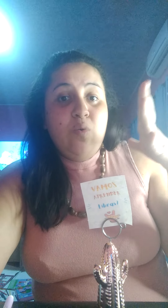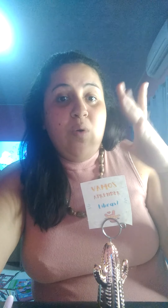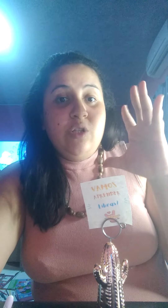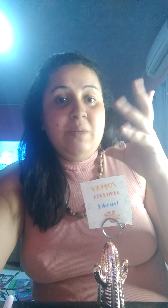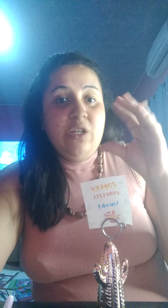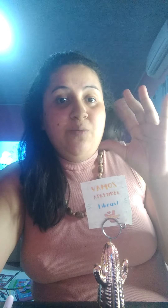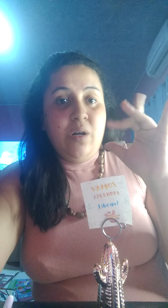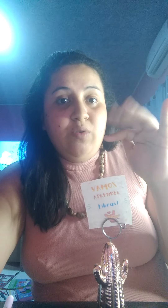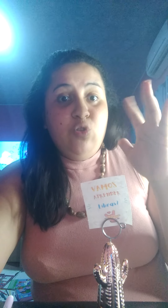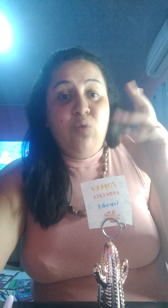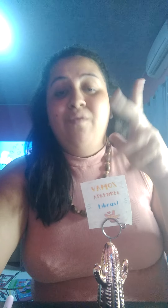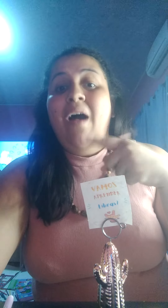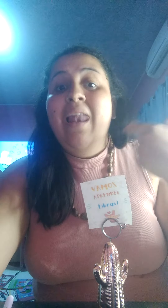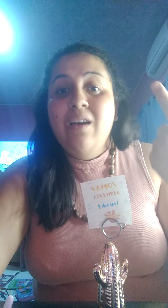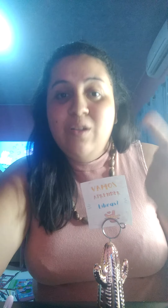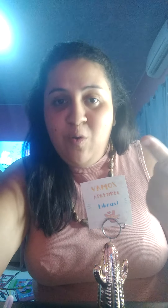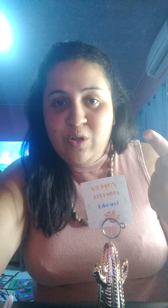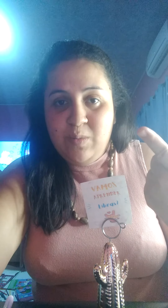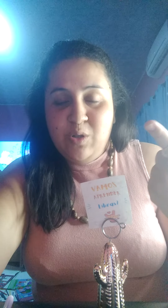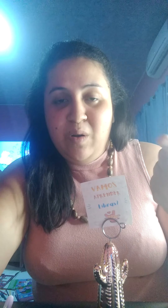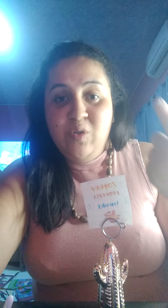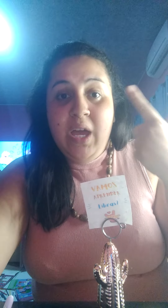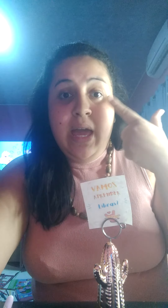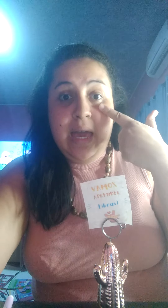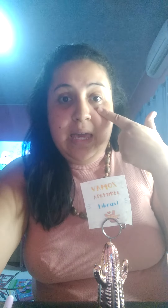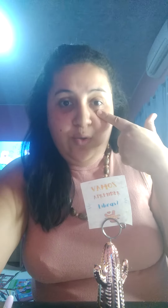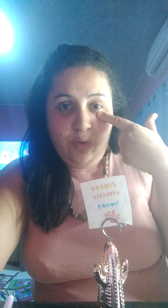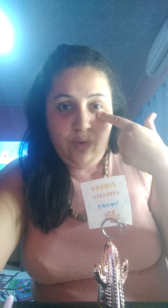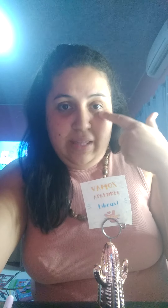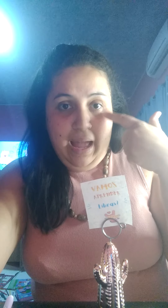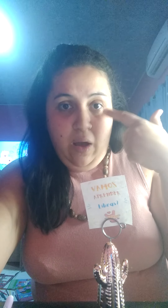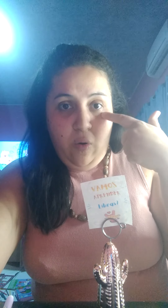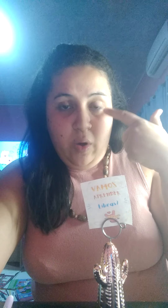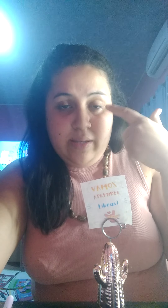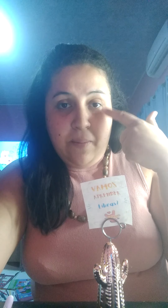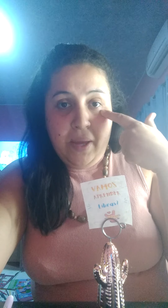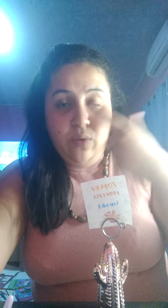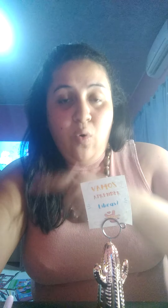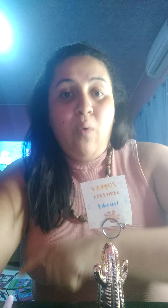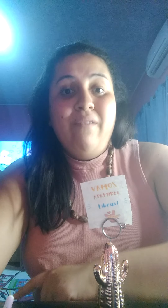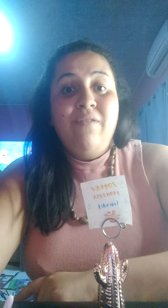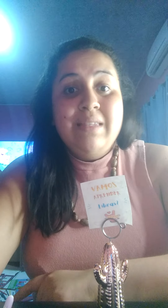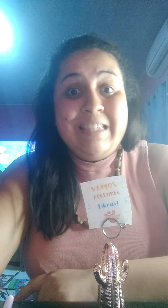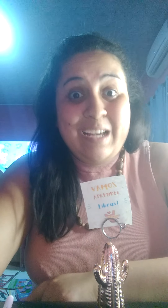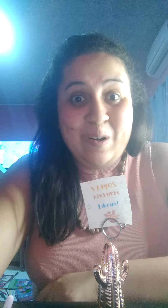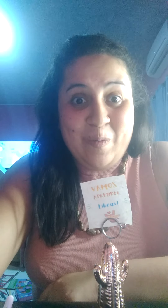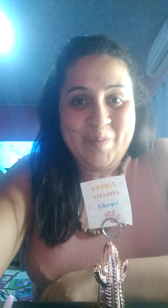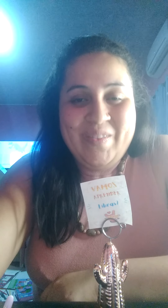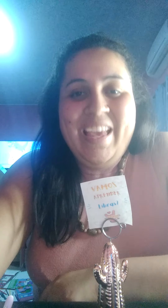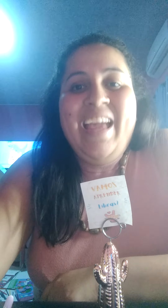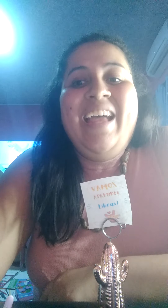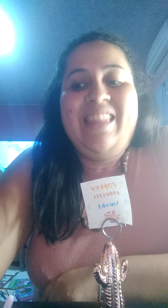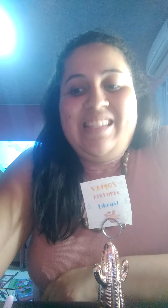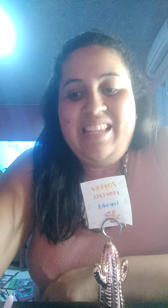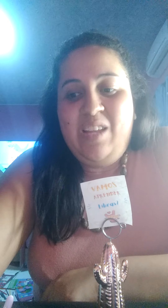as minhas mãos, eu estou falando com as minhas mãos e o surdo tá, ó, recebendo com a visão, tá certo,